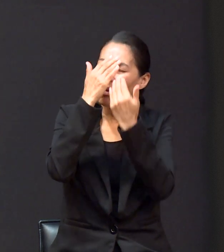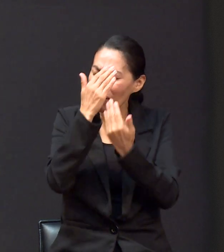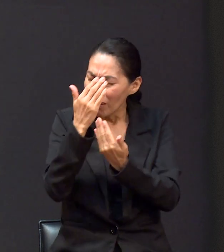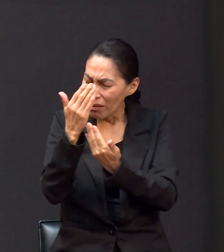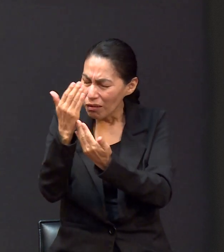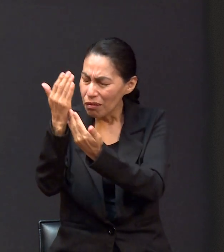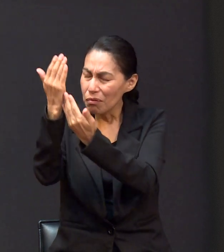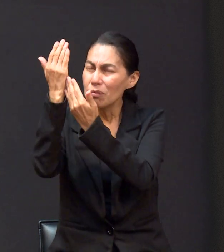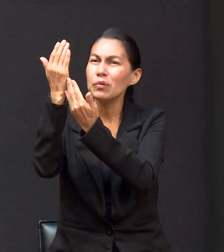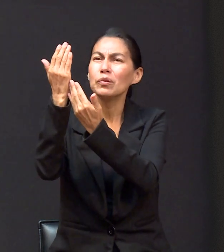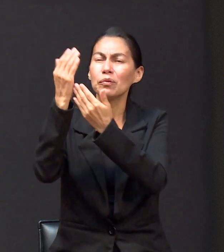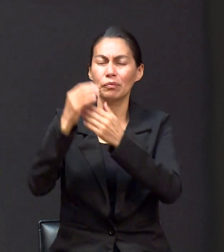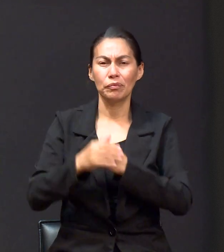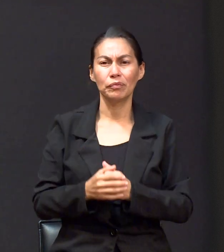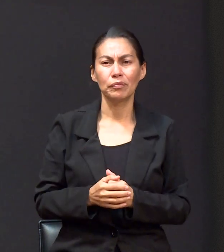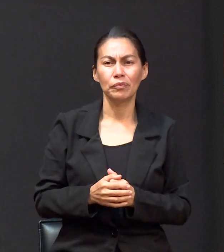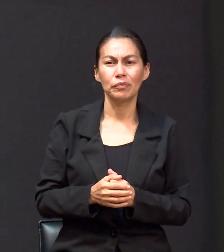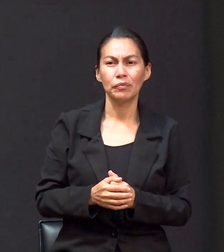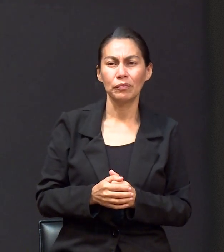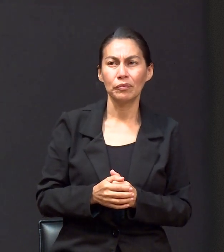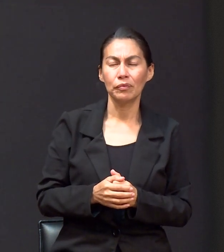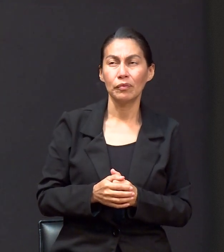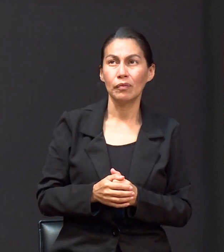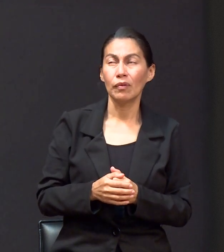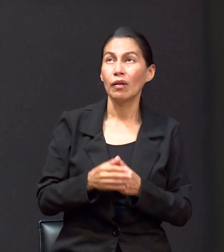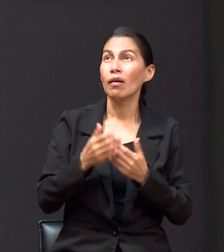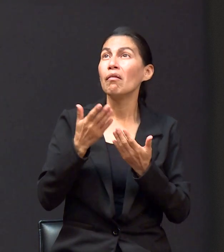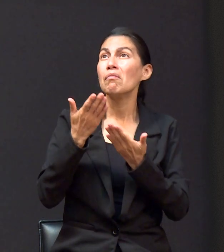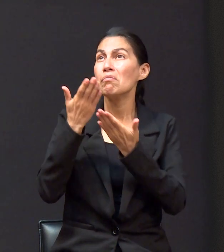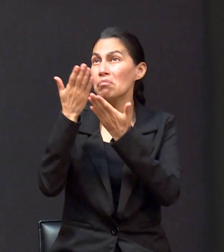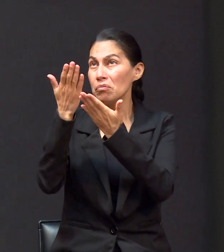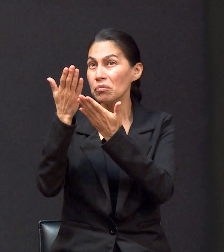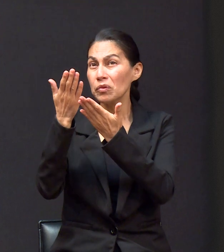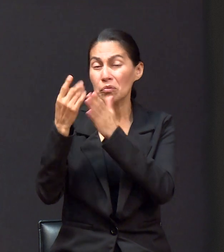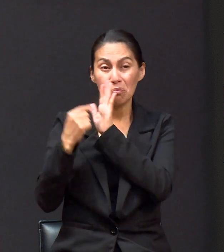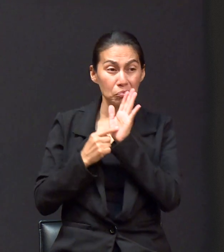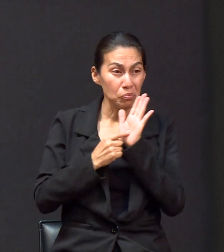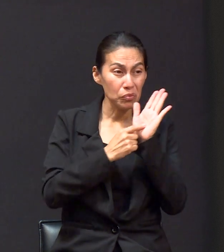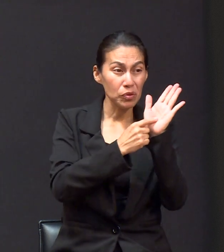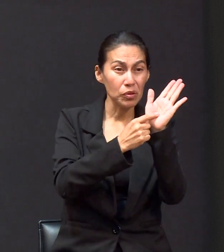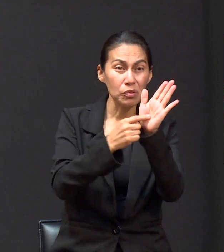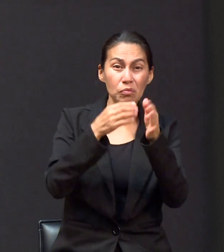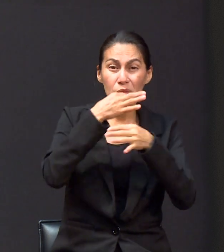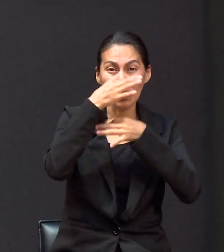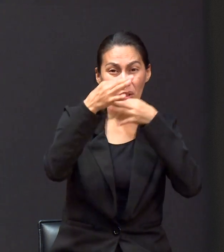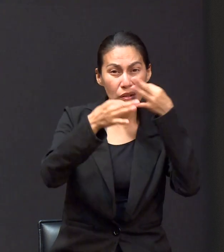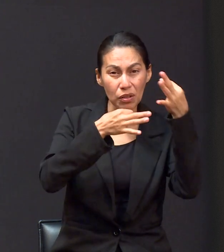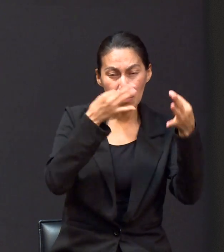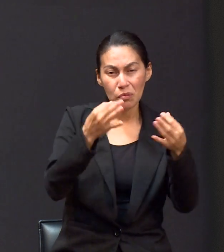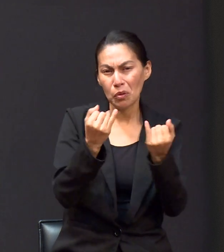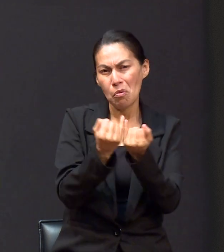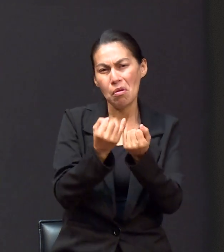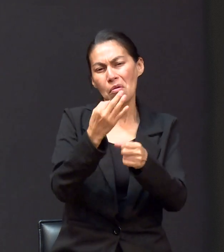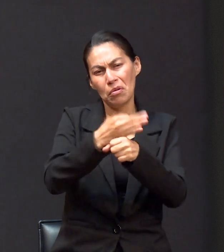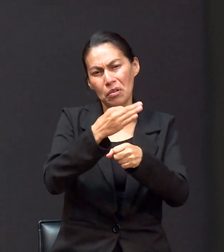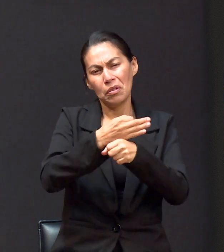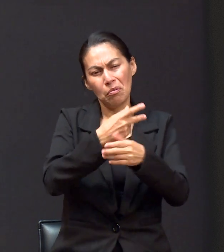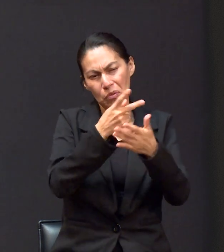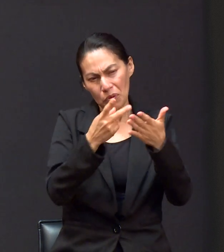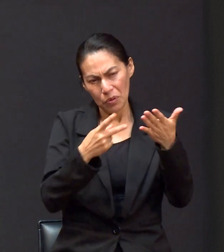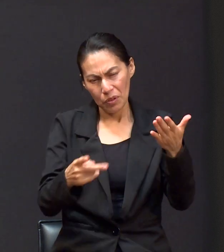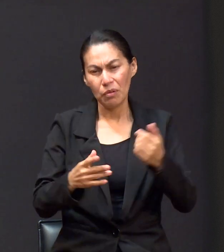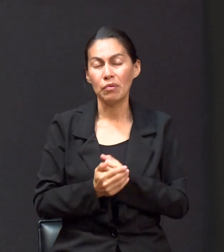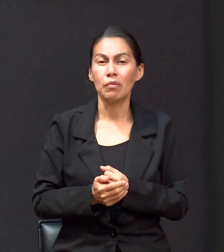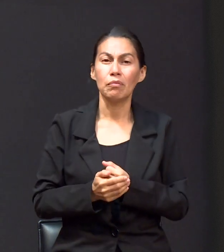le bendiz, digámoslo así, le alabemos, le admiremos, lo demos a conocer, como este Exacto. programa,